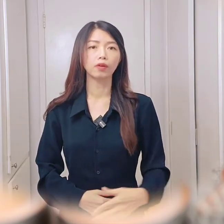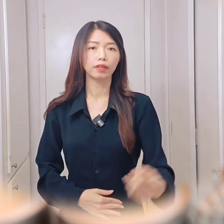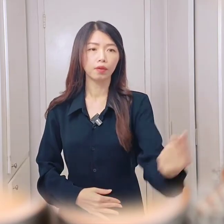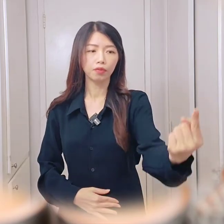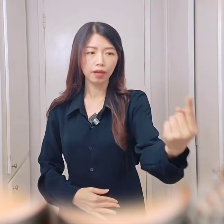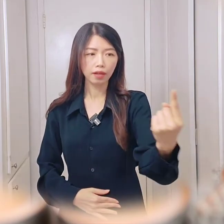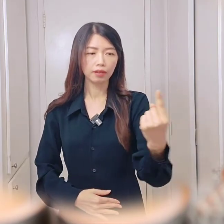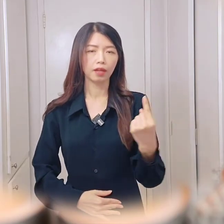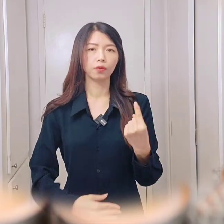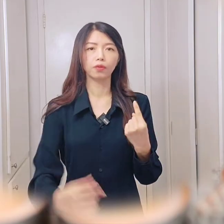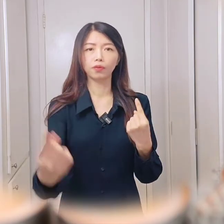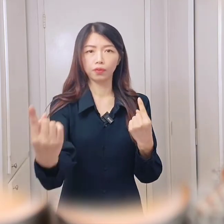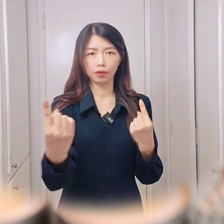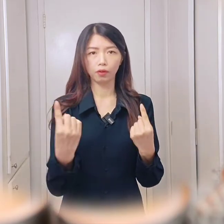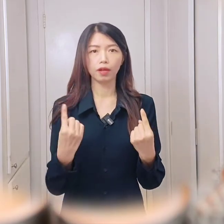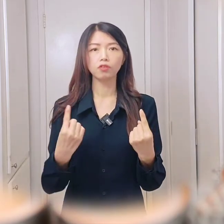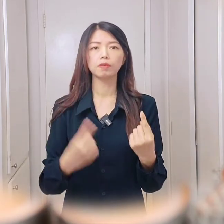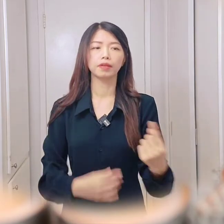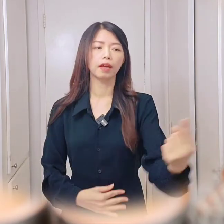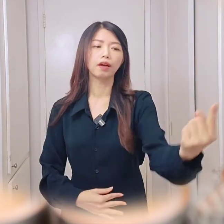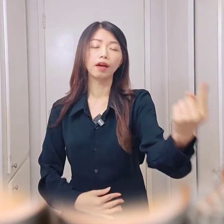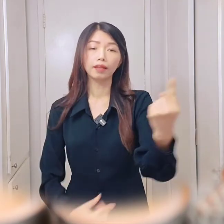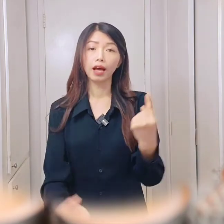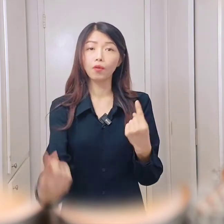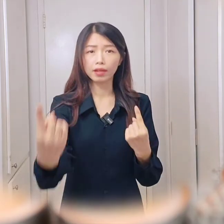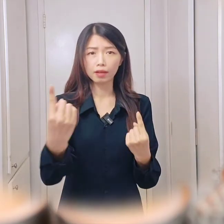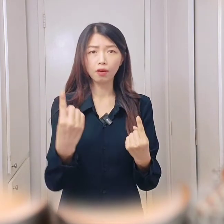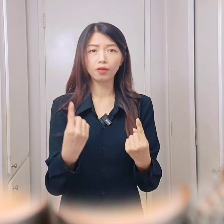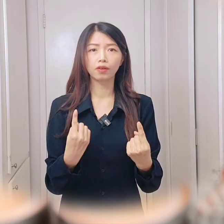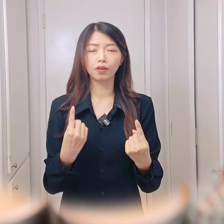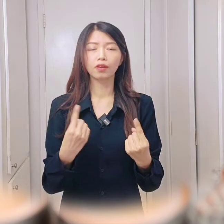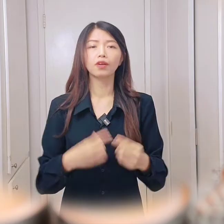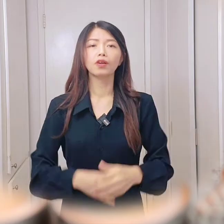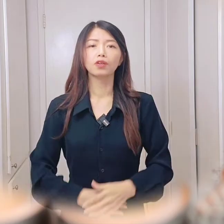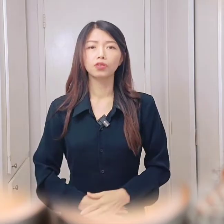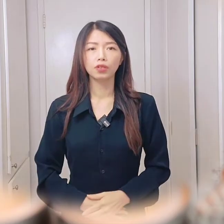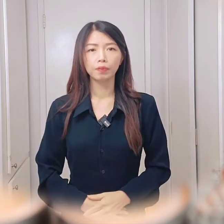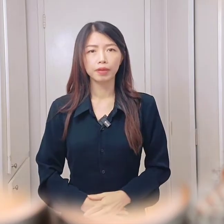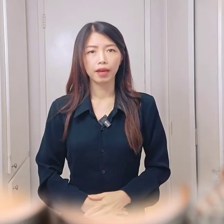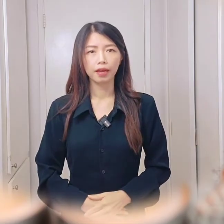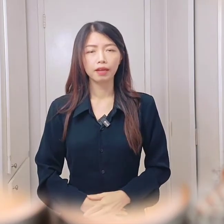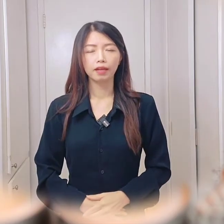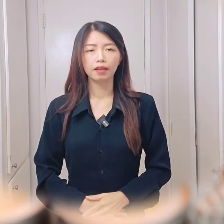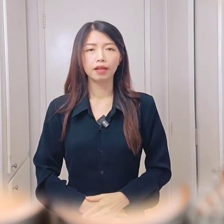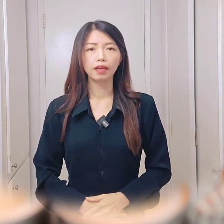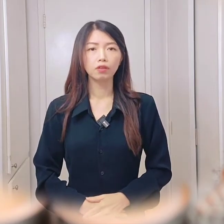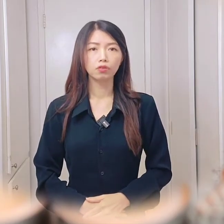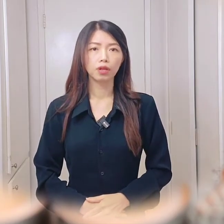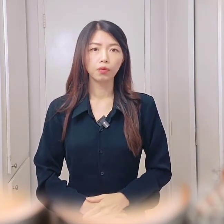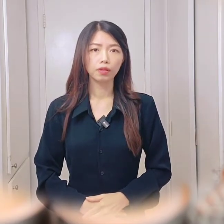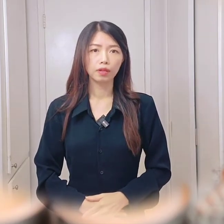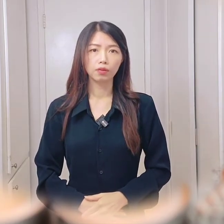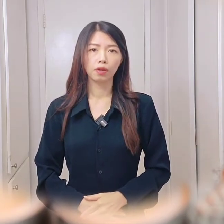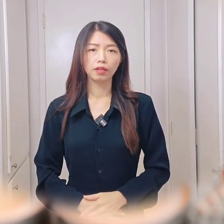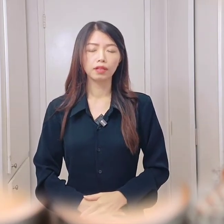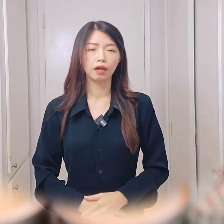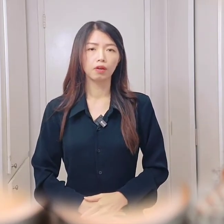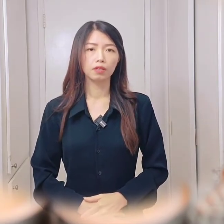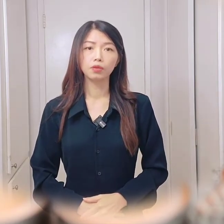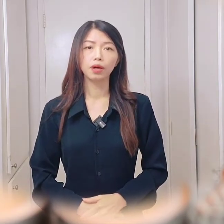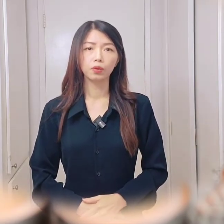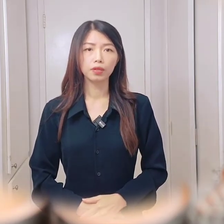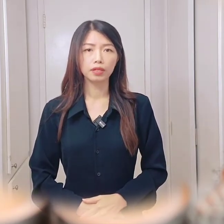오라고 하는 거기 때문에 그대로 이렇게 해주시면 돼요. 다 와서 주님께 일단 주라고 하는